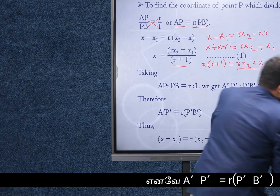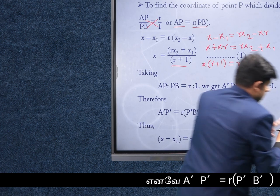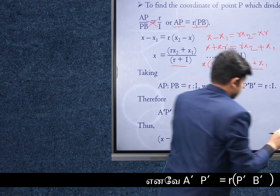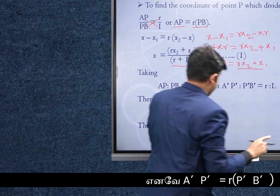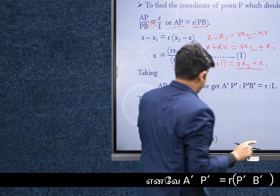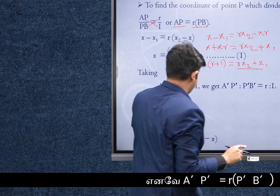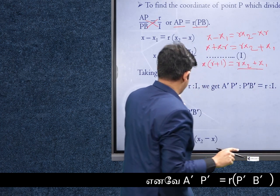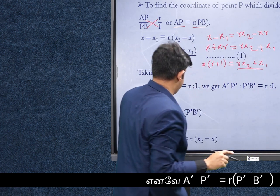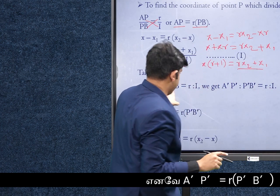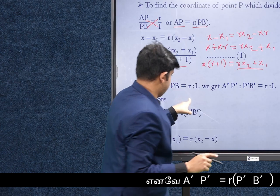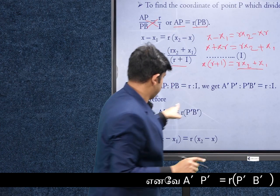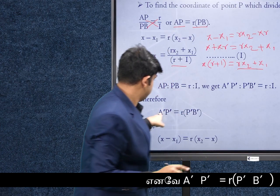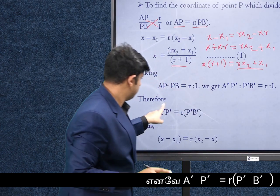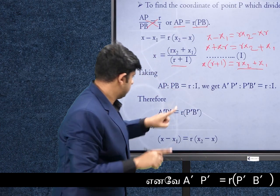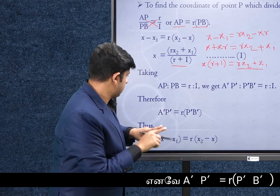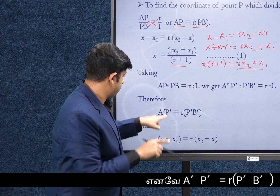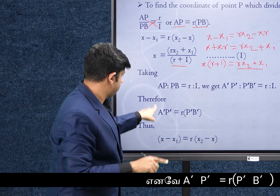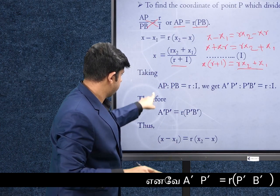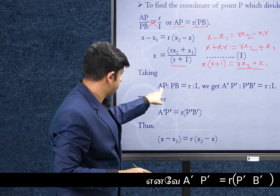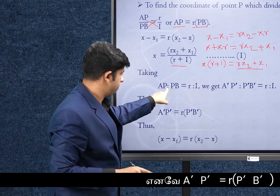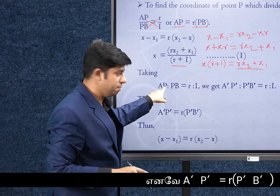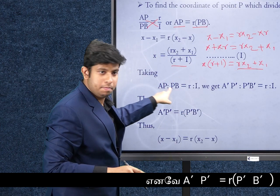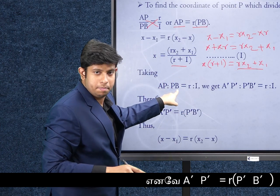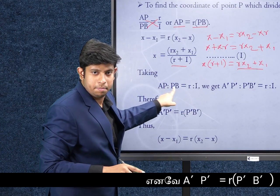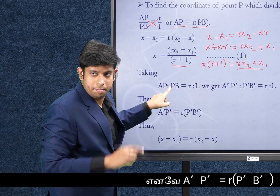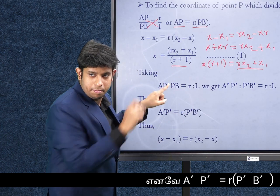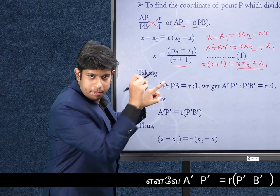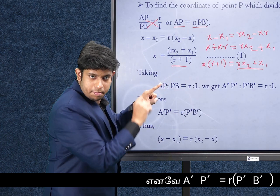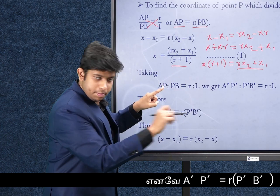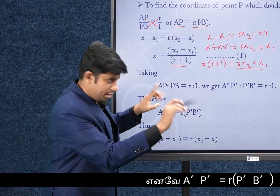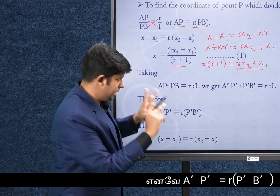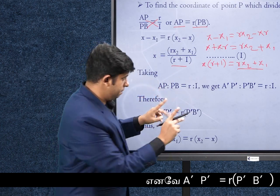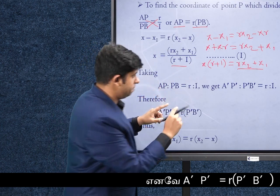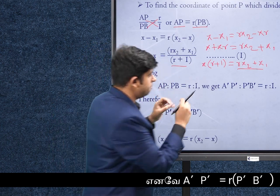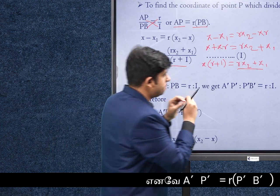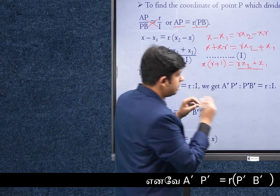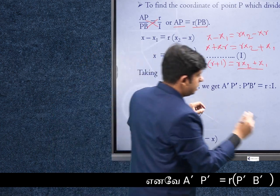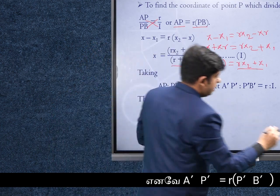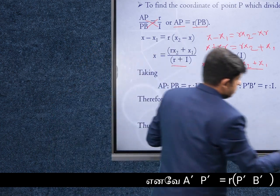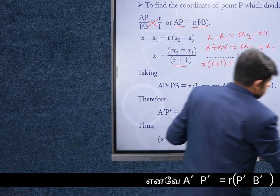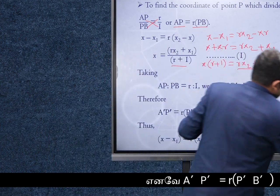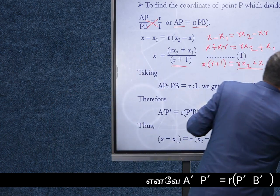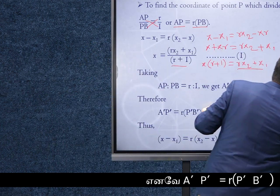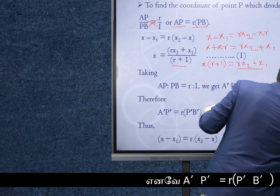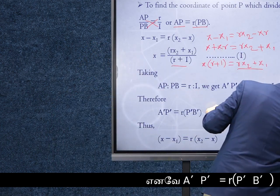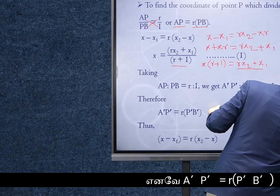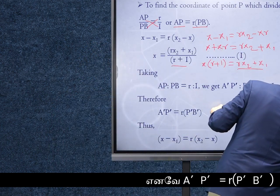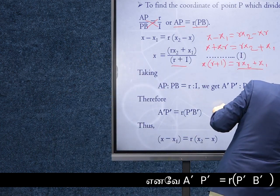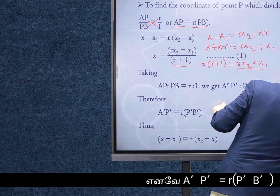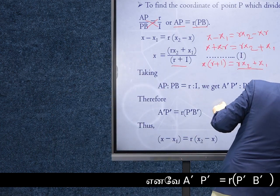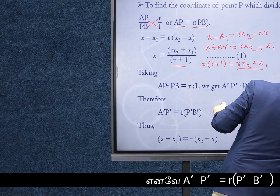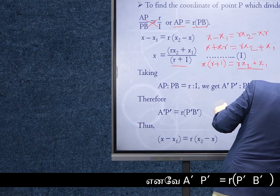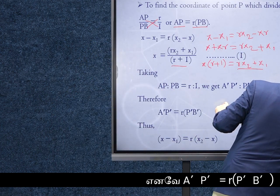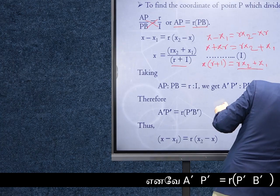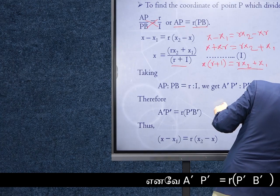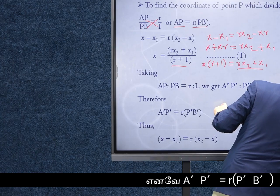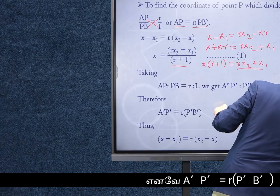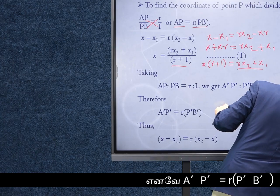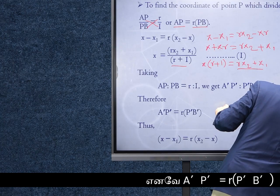ஏ டேஷ் பி டேஷ் ஈடு ஆர் அடைப்புக்குறிக்குள் பி டேஷ் பி டேஷ்.